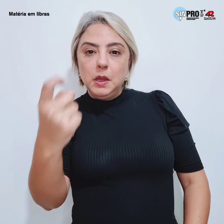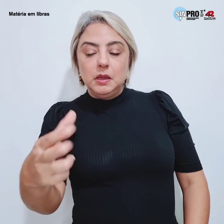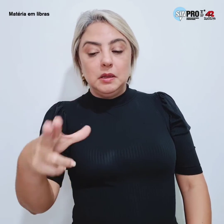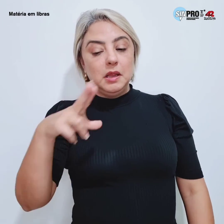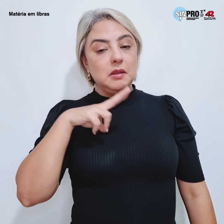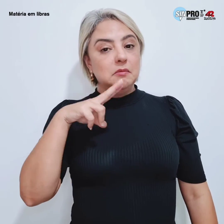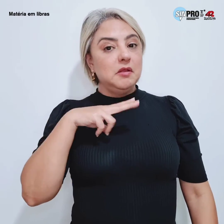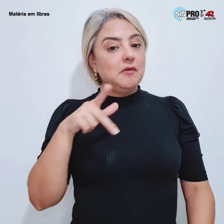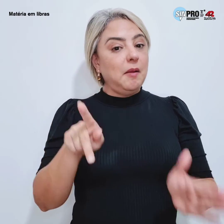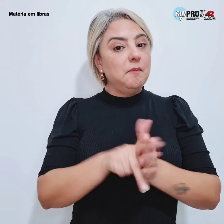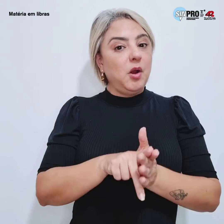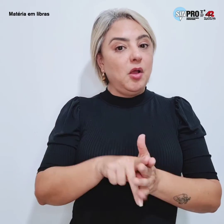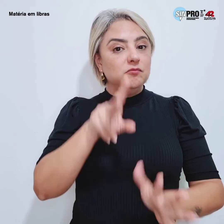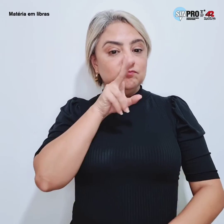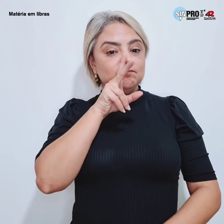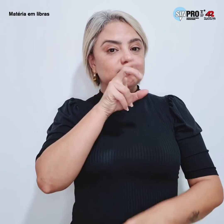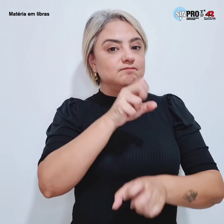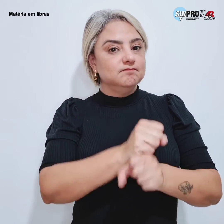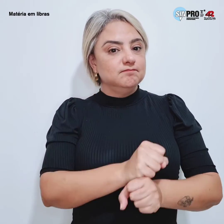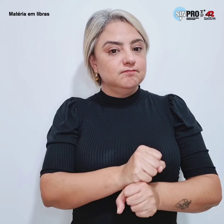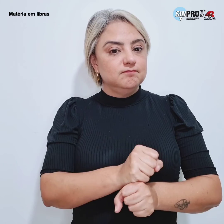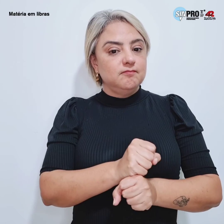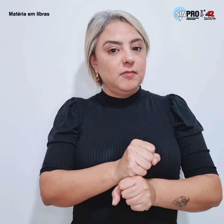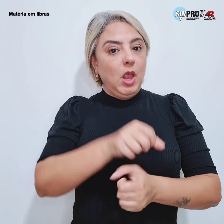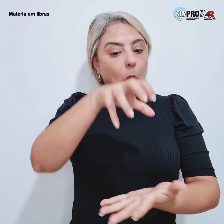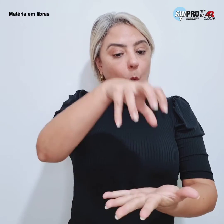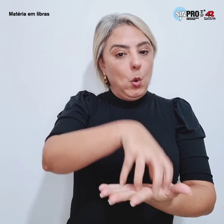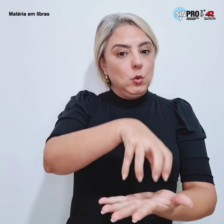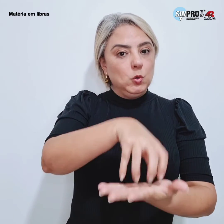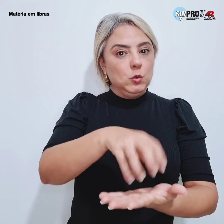interesses privados. Fortaleceu o Centrão, que